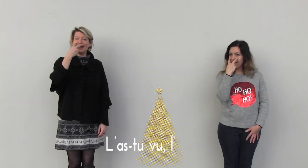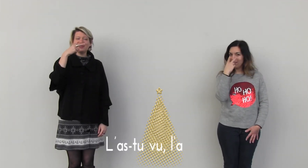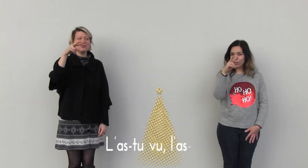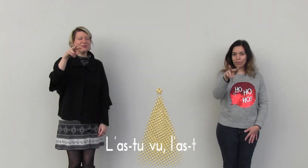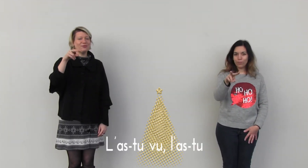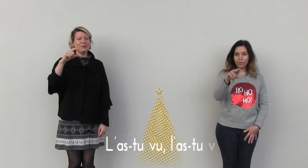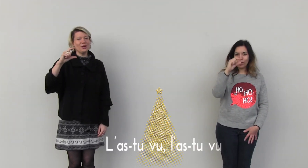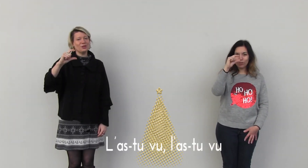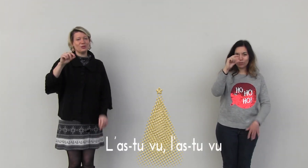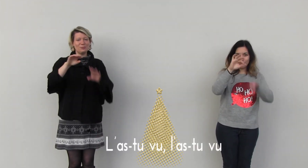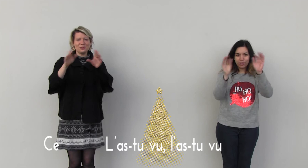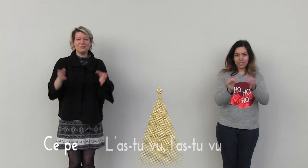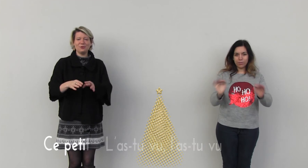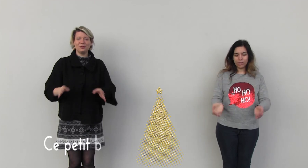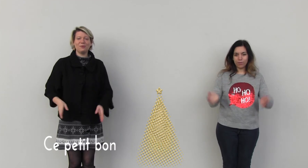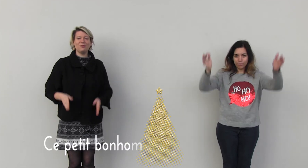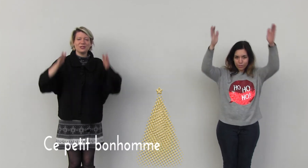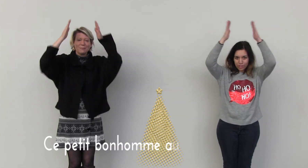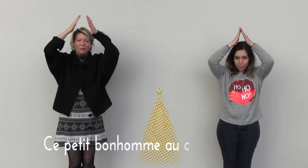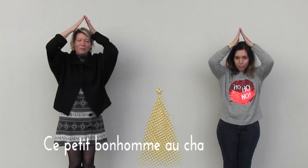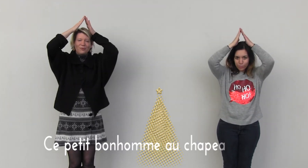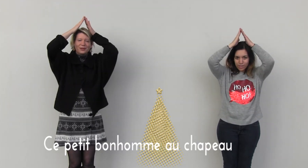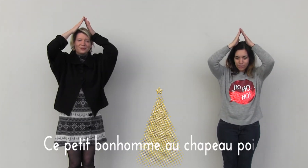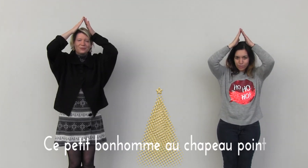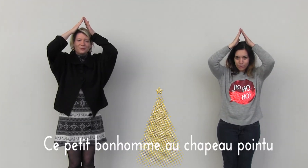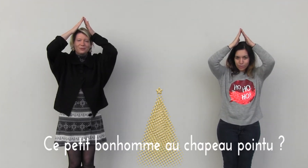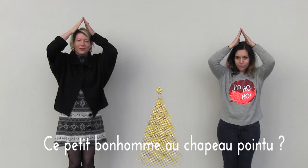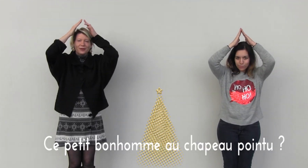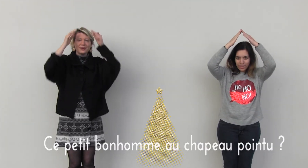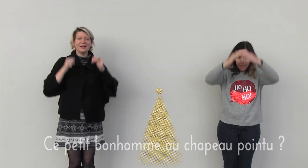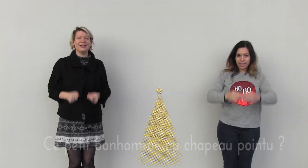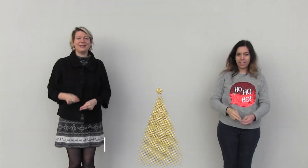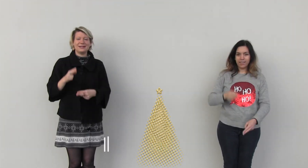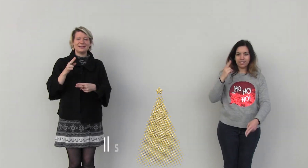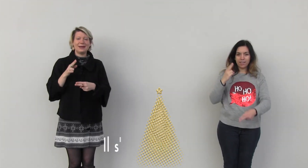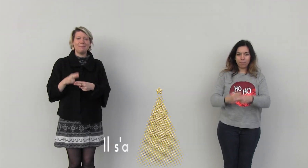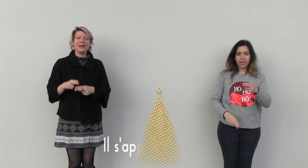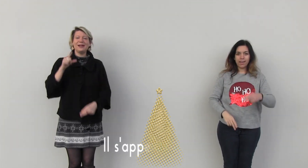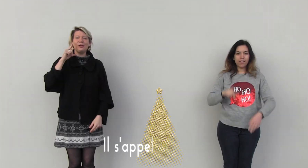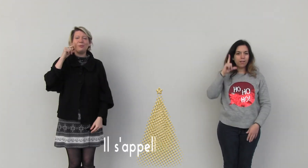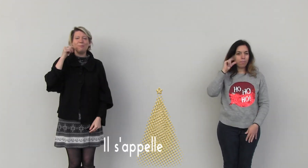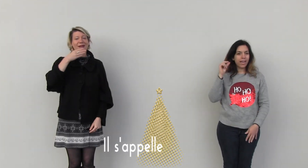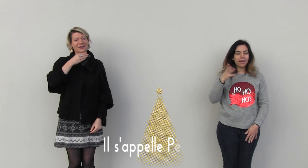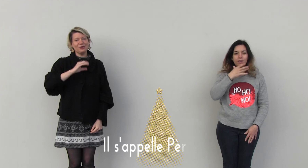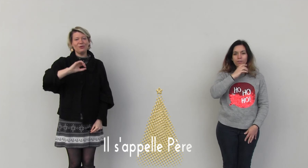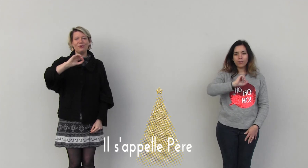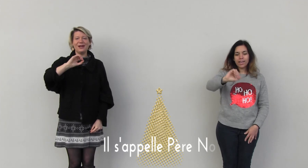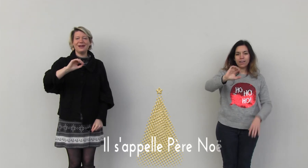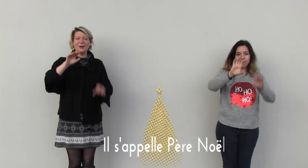l'as-tu vu Ce petit bonhomme au chapeau pointu Il s'appelle Père Noël